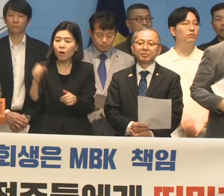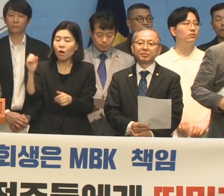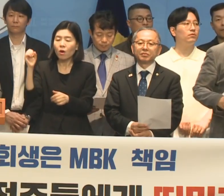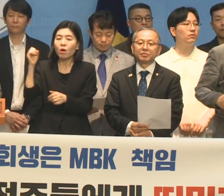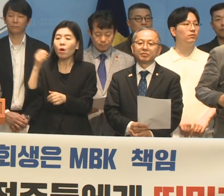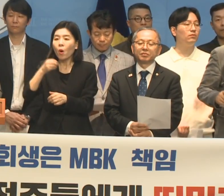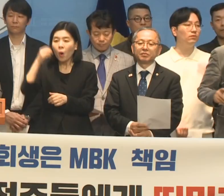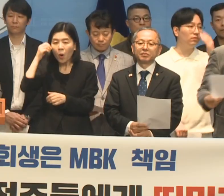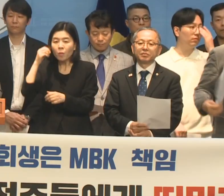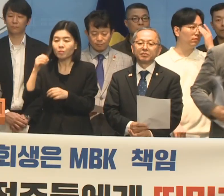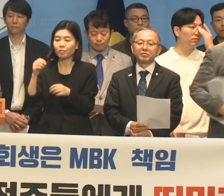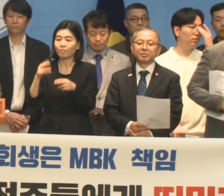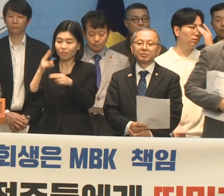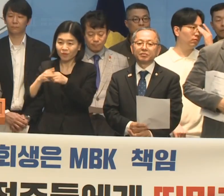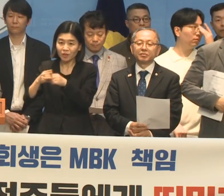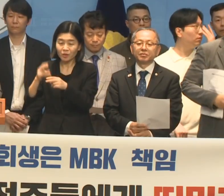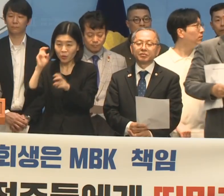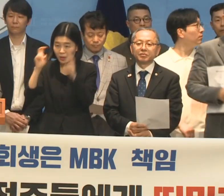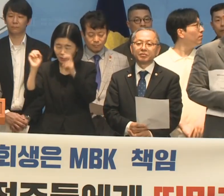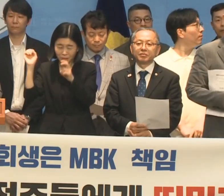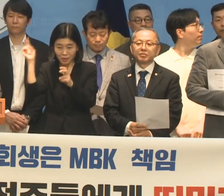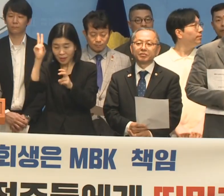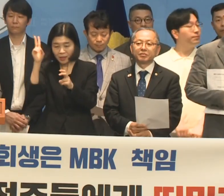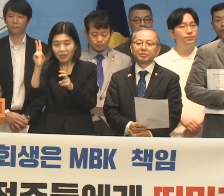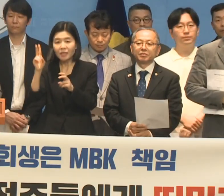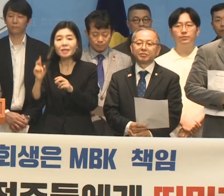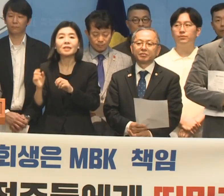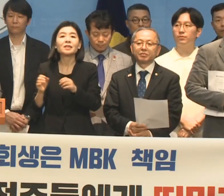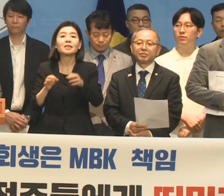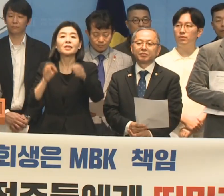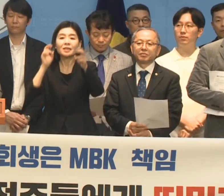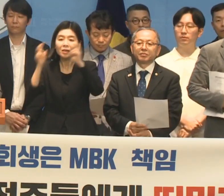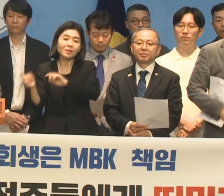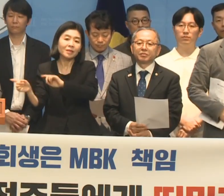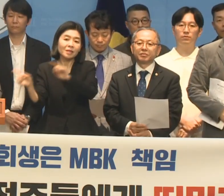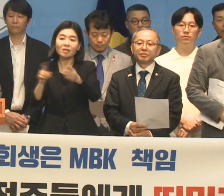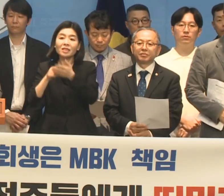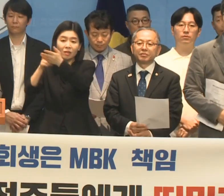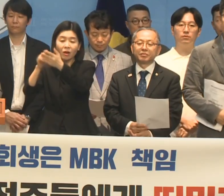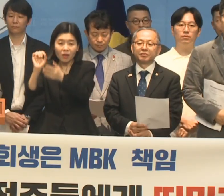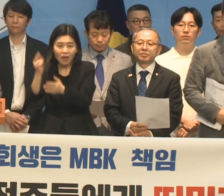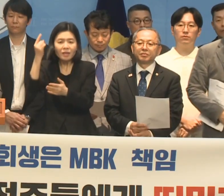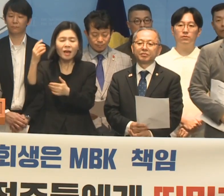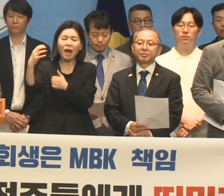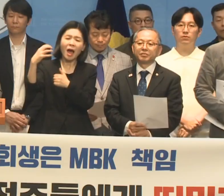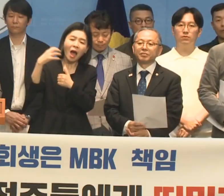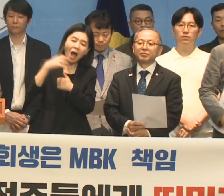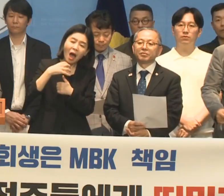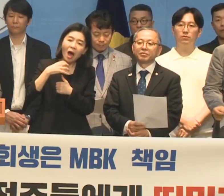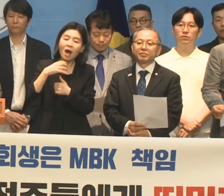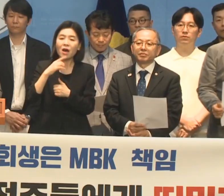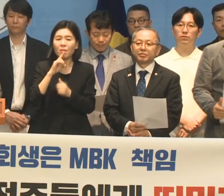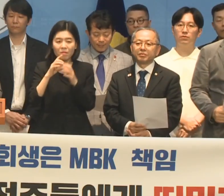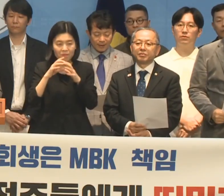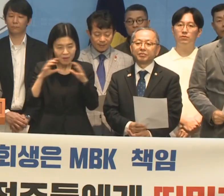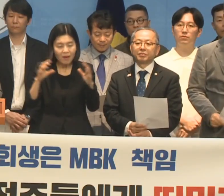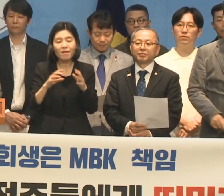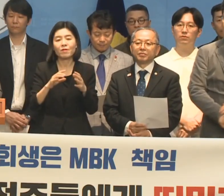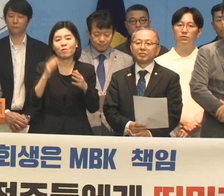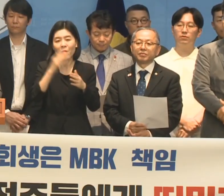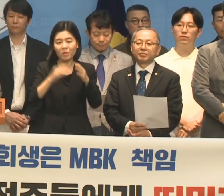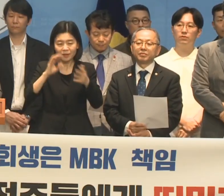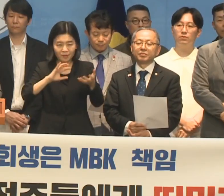인해 겪는 불이익과 압박을 공론화하기 위해 마련됐습니다. 지난 3월 4일